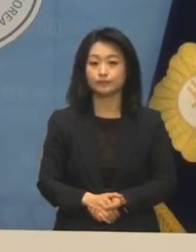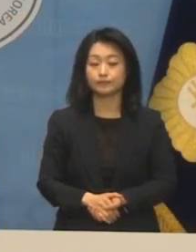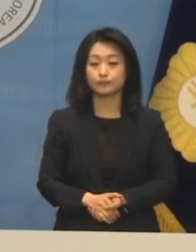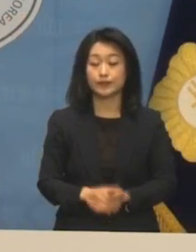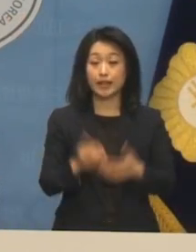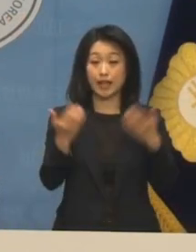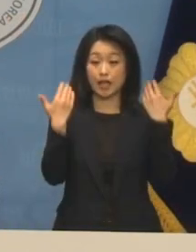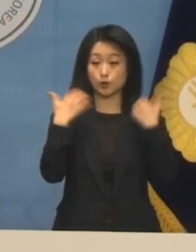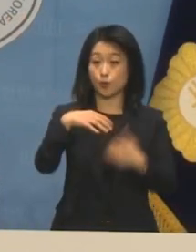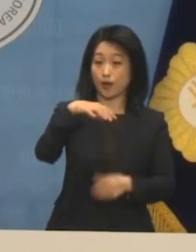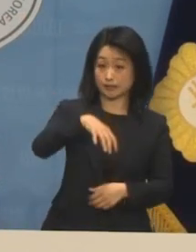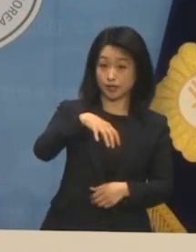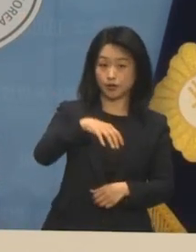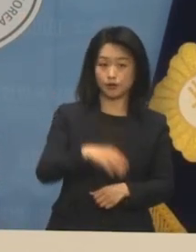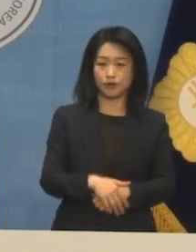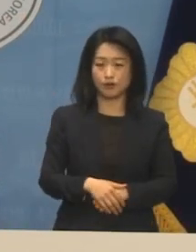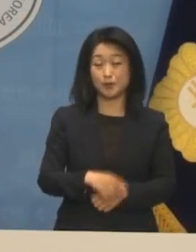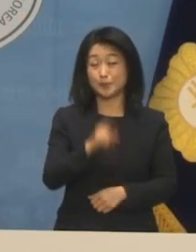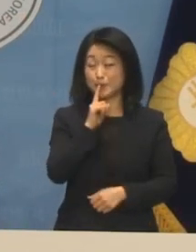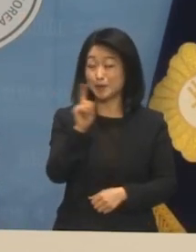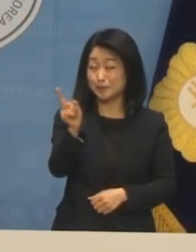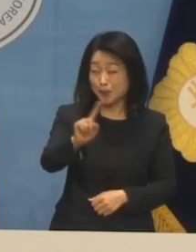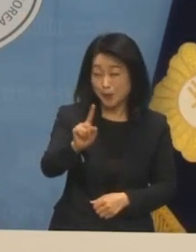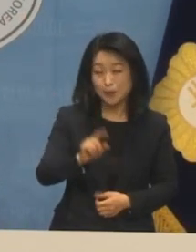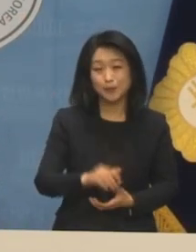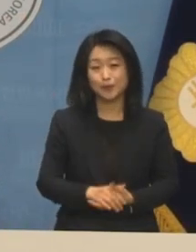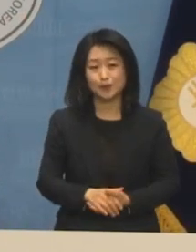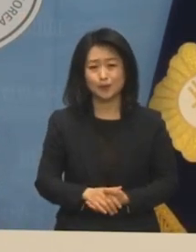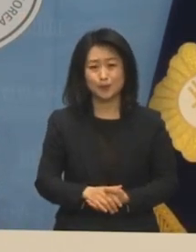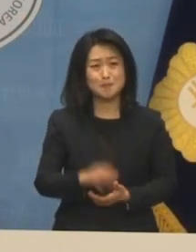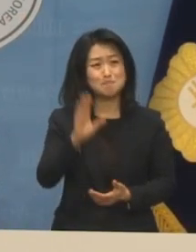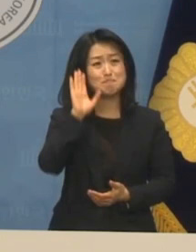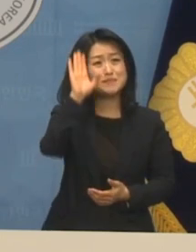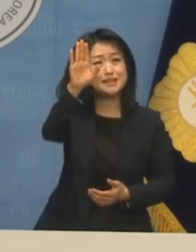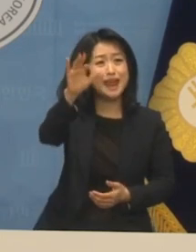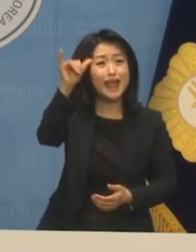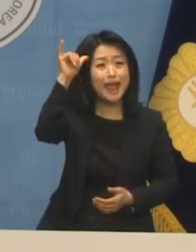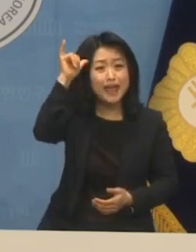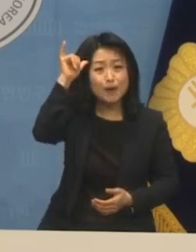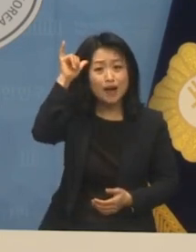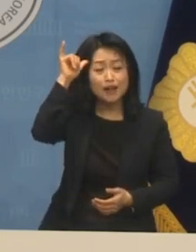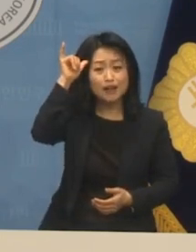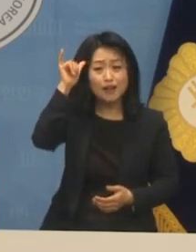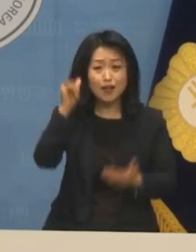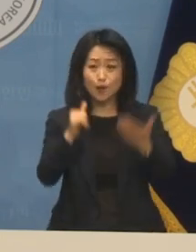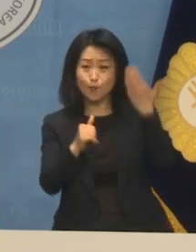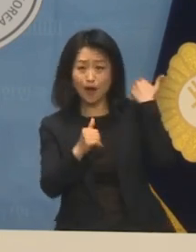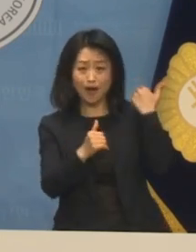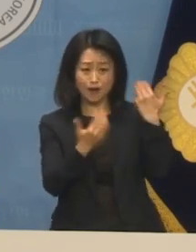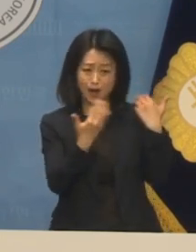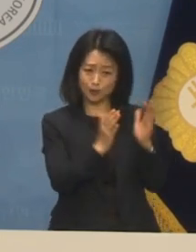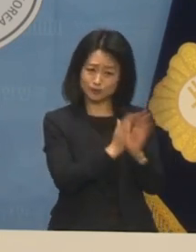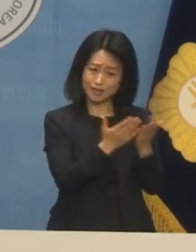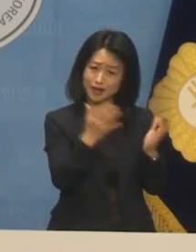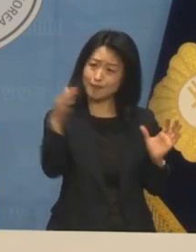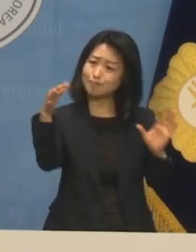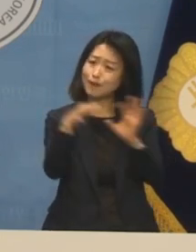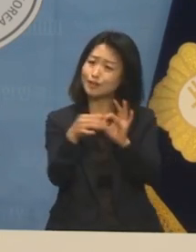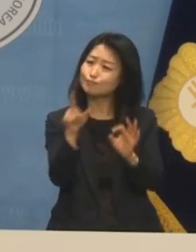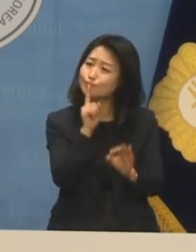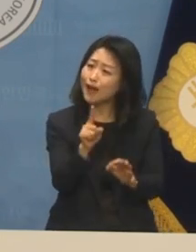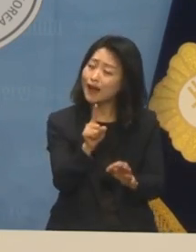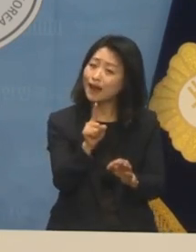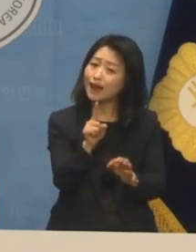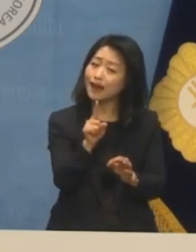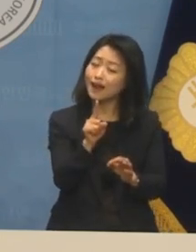학교 현장에서는 이런 비아냥이 떠돌고 있습니다. 어떻게 미래 용어인 AI와 과거 용어인 교과서가 결합하지?